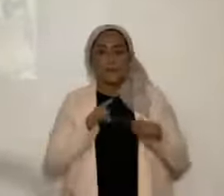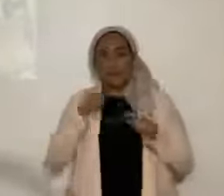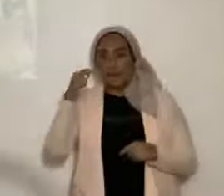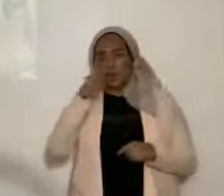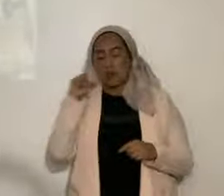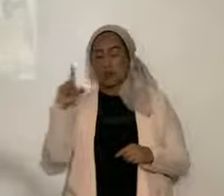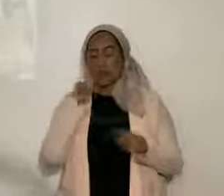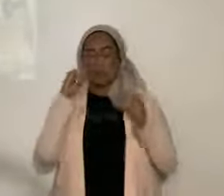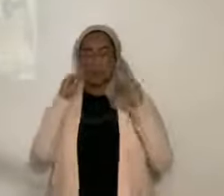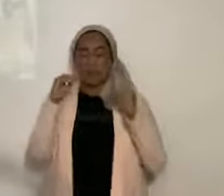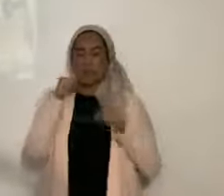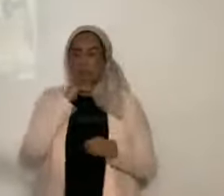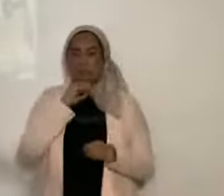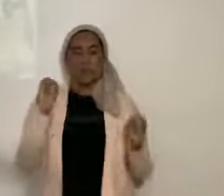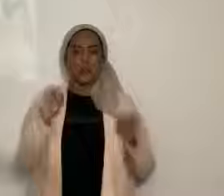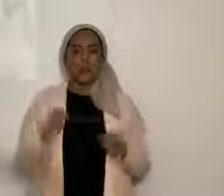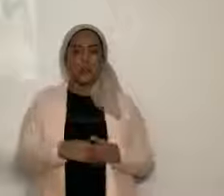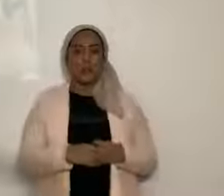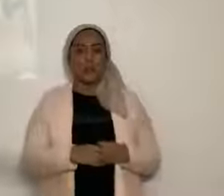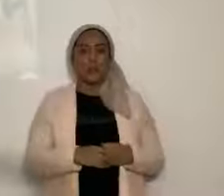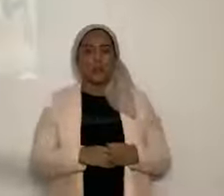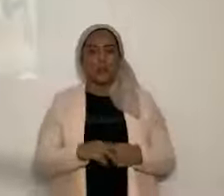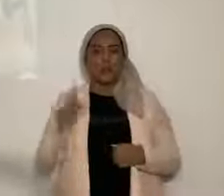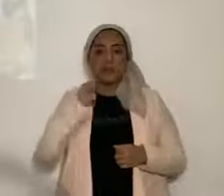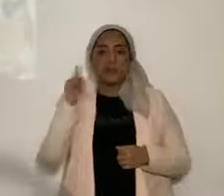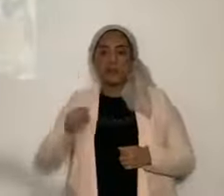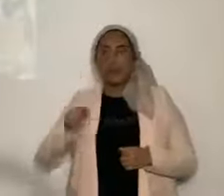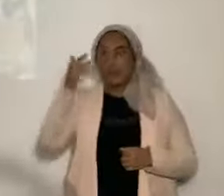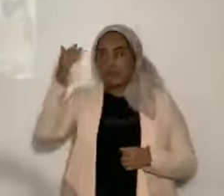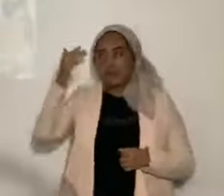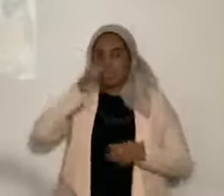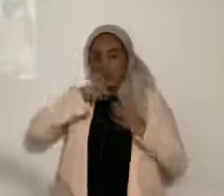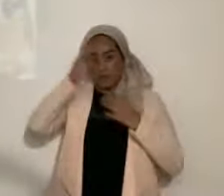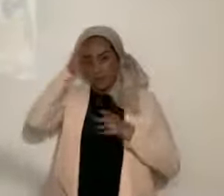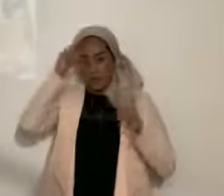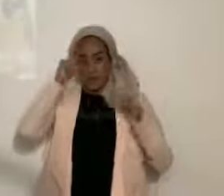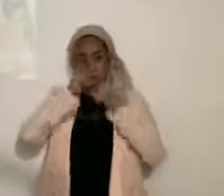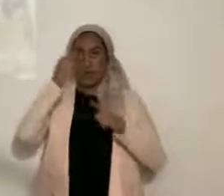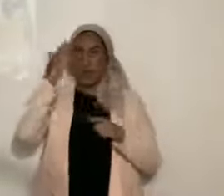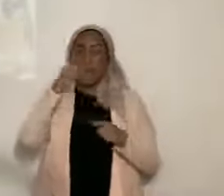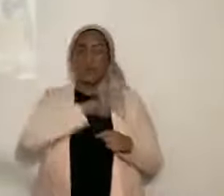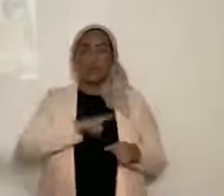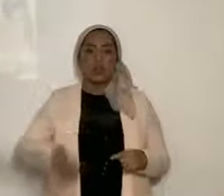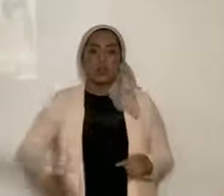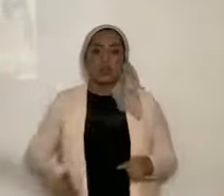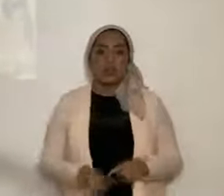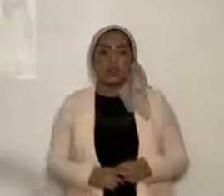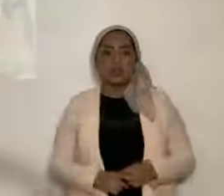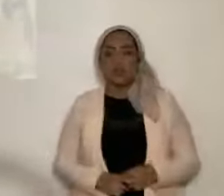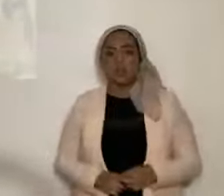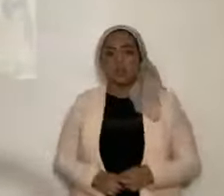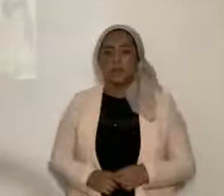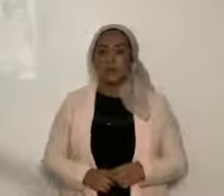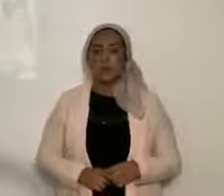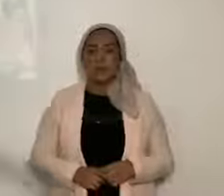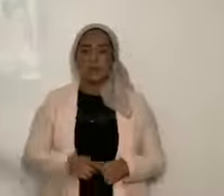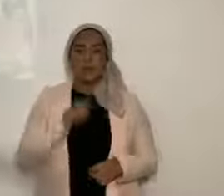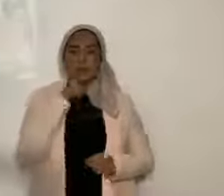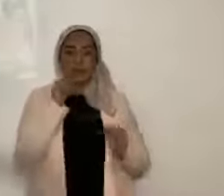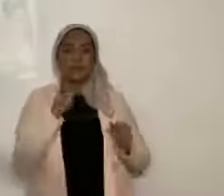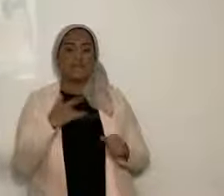no ministró mentiras del diablo. Por orden del Eterno, por palabra del Adón. ¿Quién pudiera